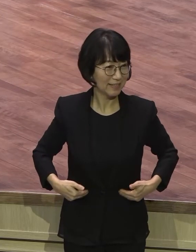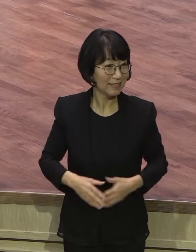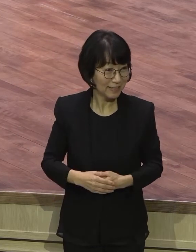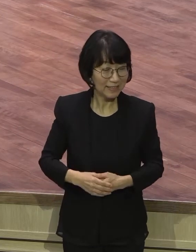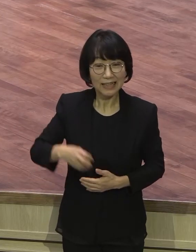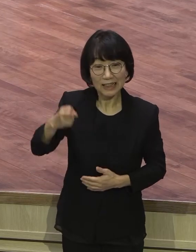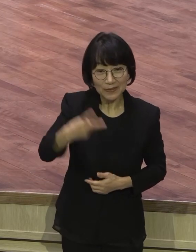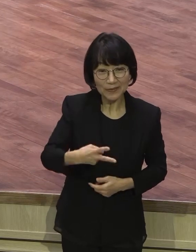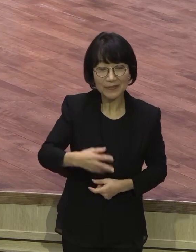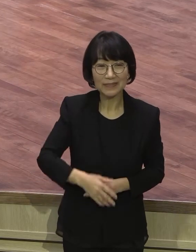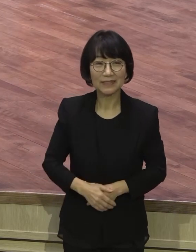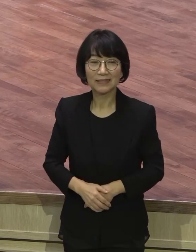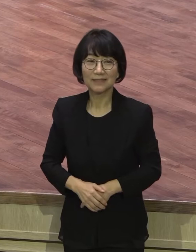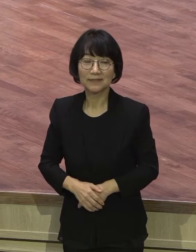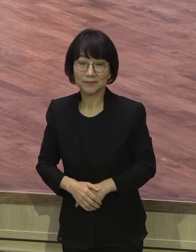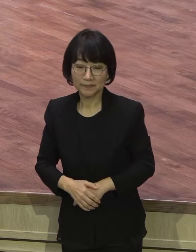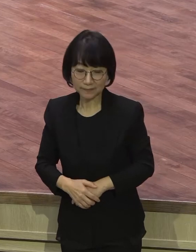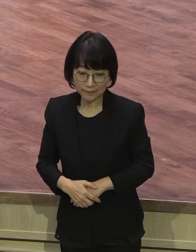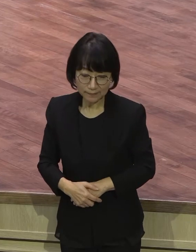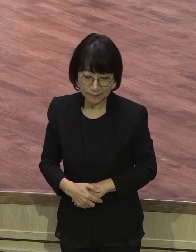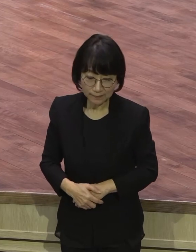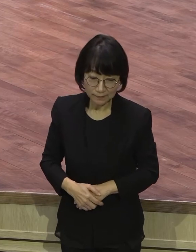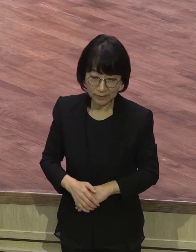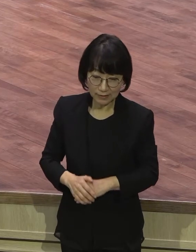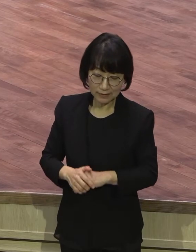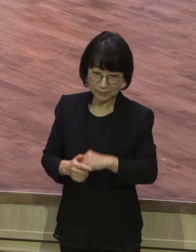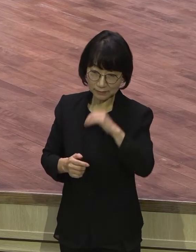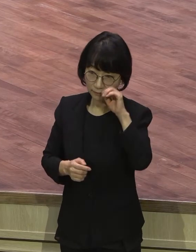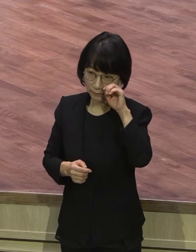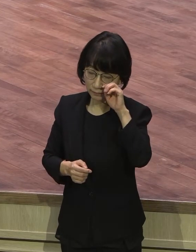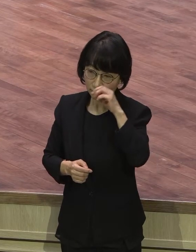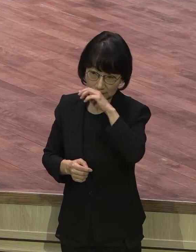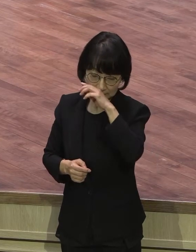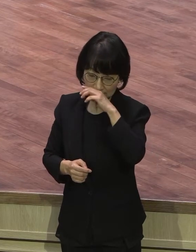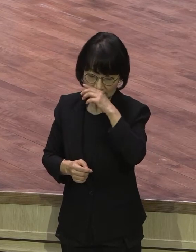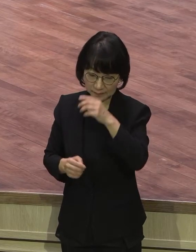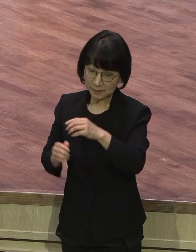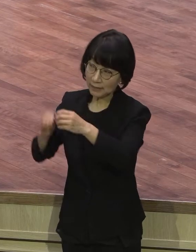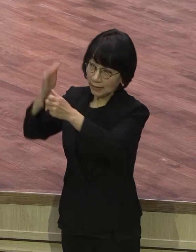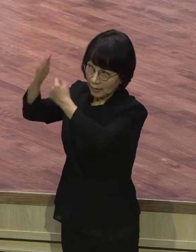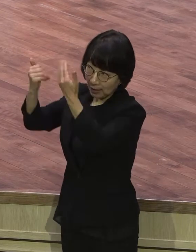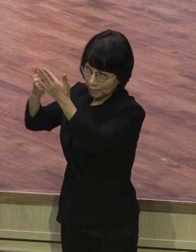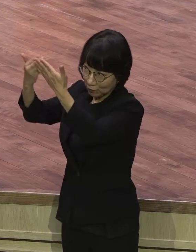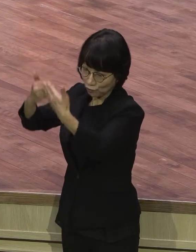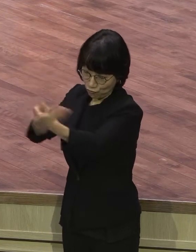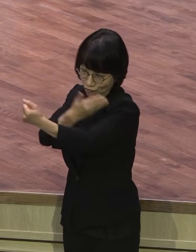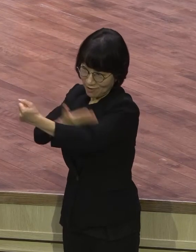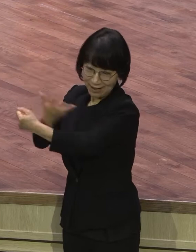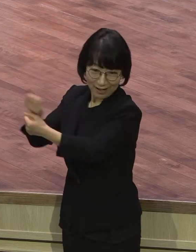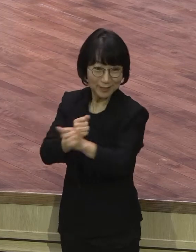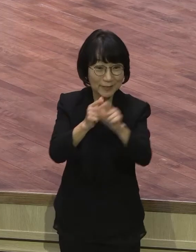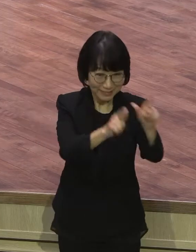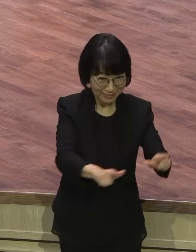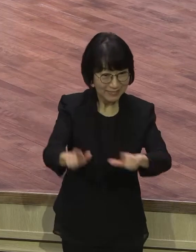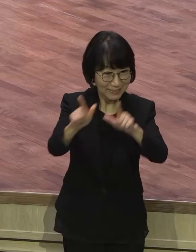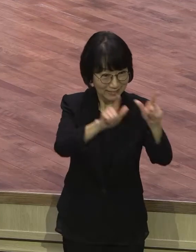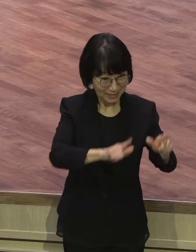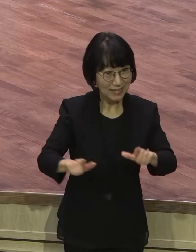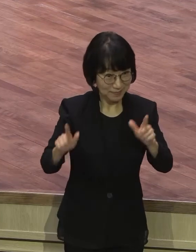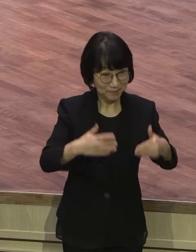그리고 하나님께서 예수 그리스도를 통해서 주신 이 권세로 이런 삶을 살 수 있다는 것입니다. 그것이